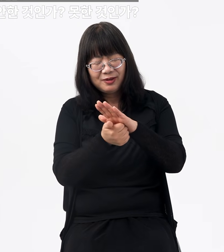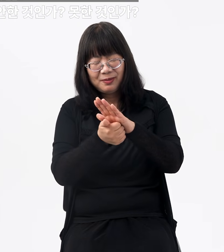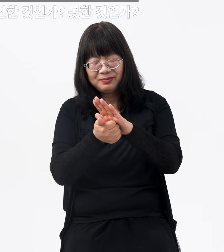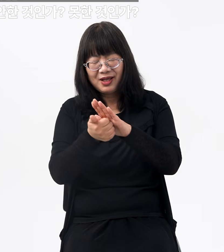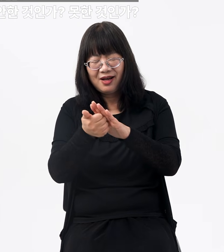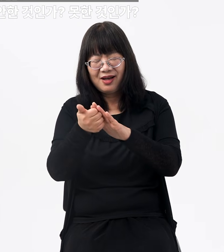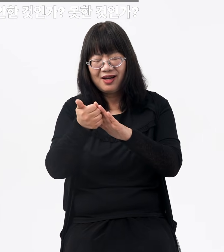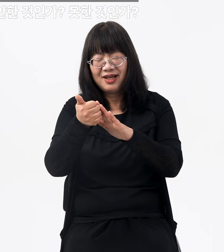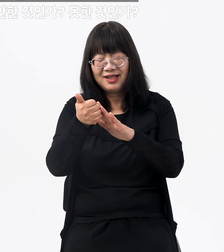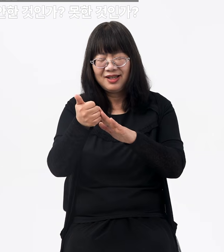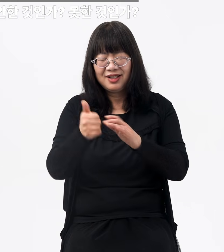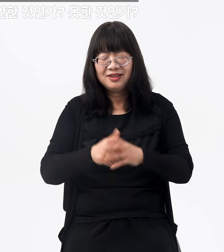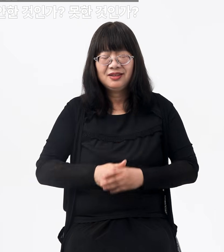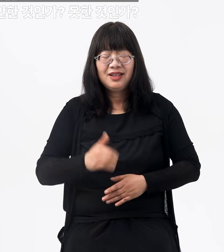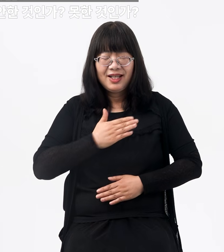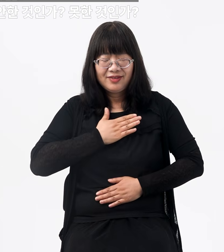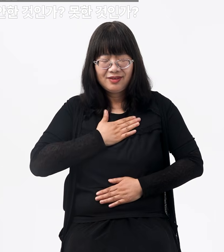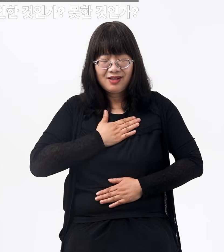소망,